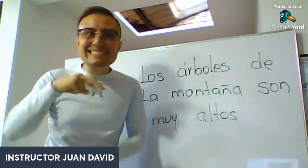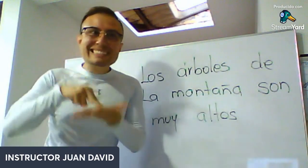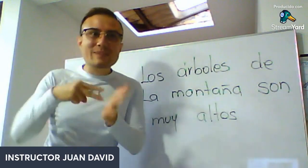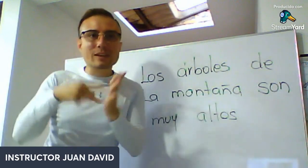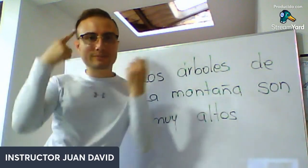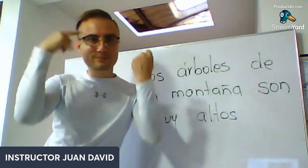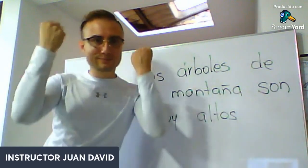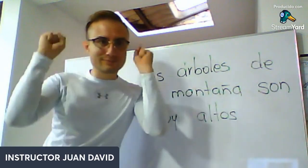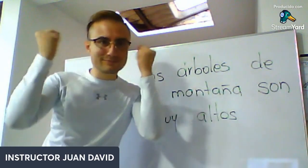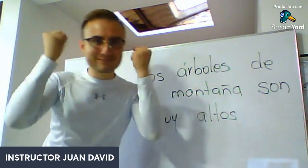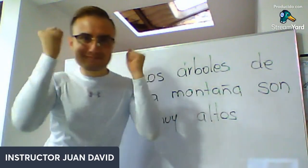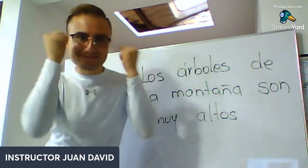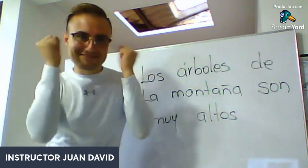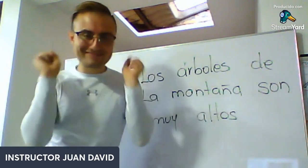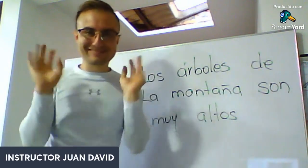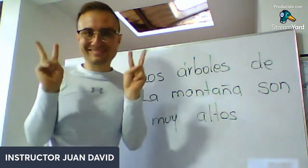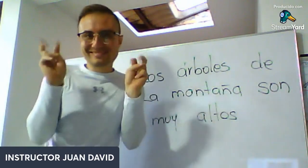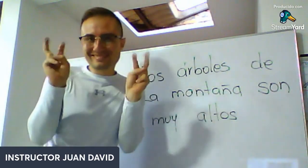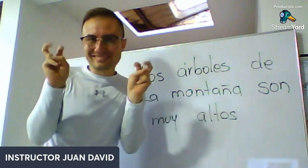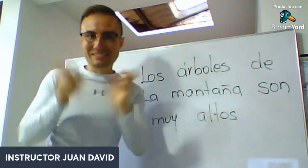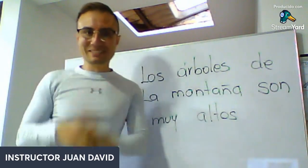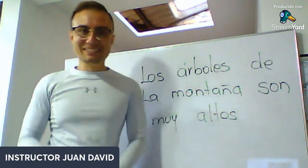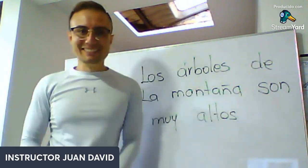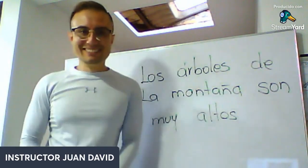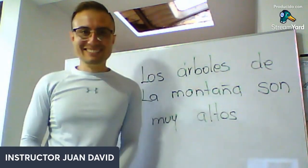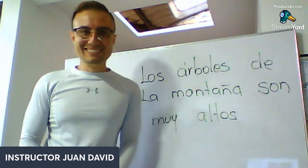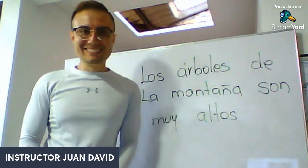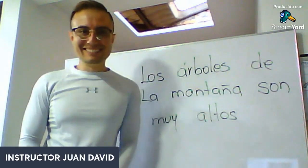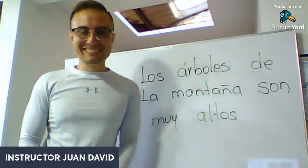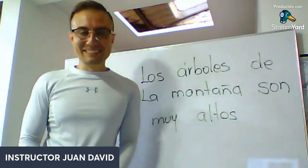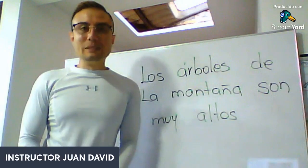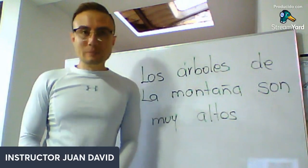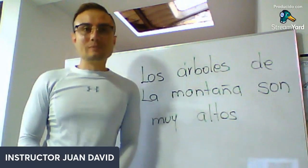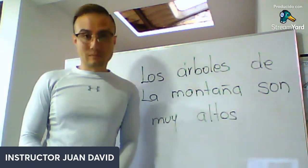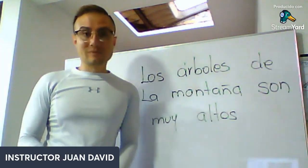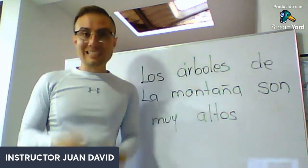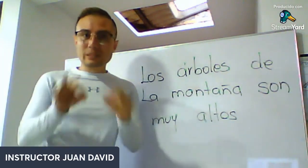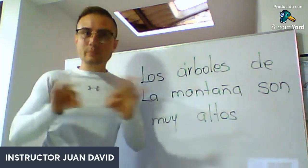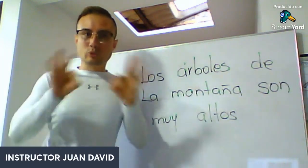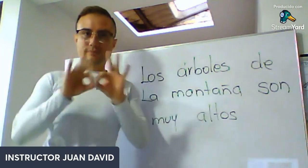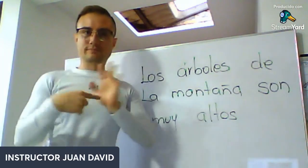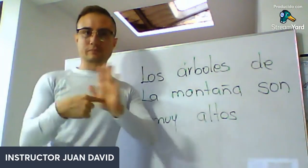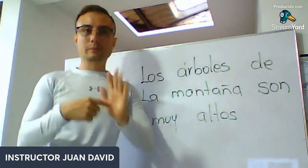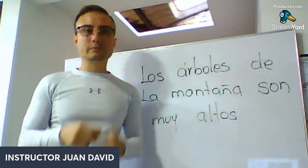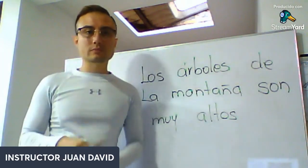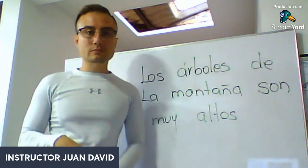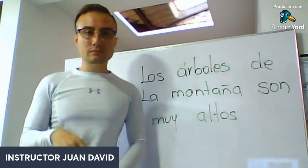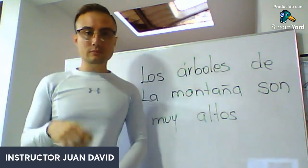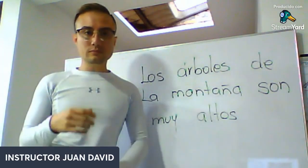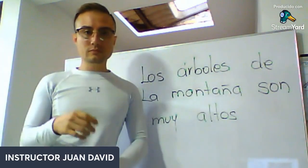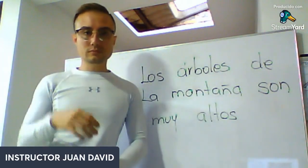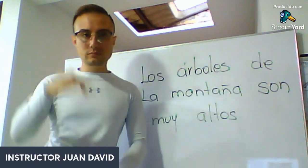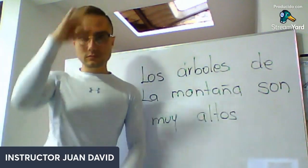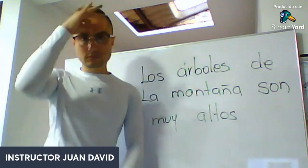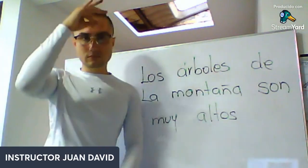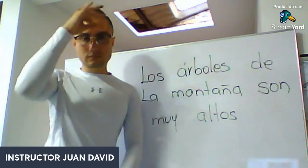es el médico del hospital si tú pones este gesto podrías dar a entender de qué es un mensaje con